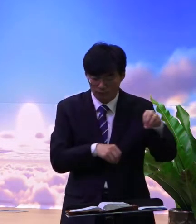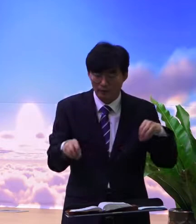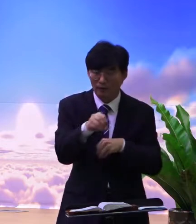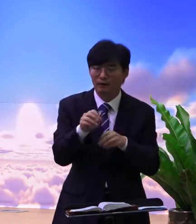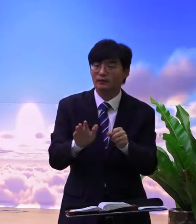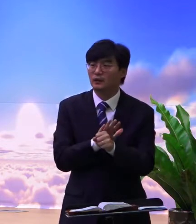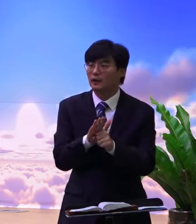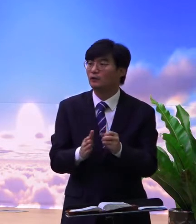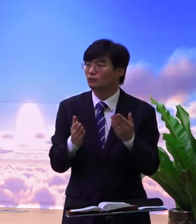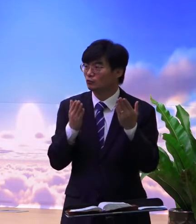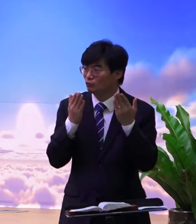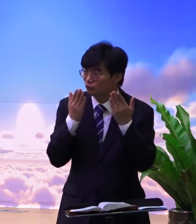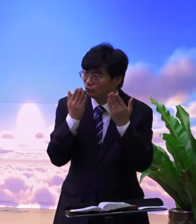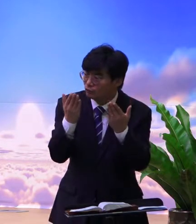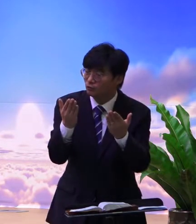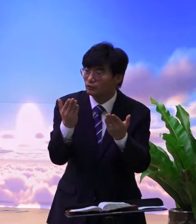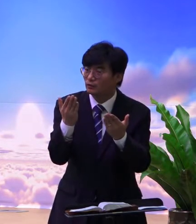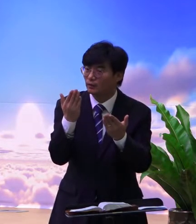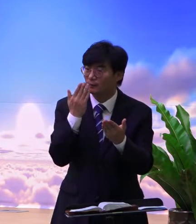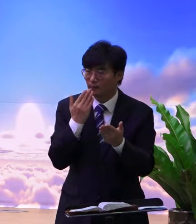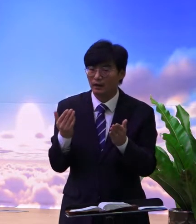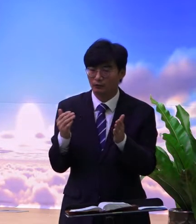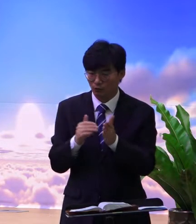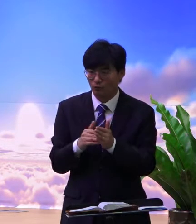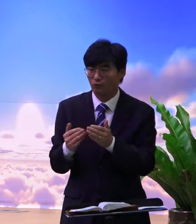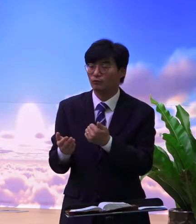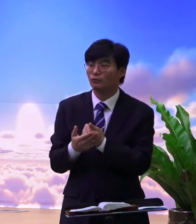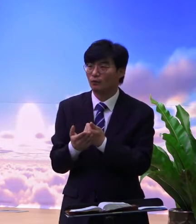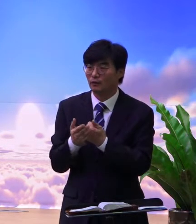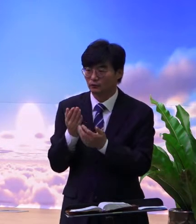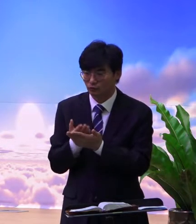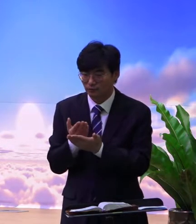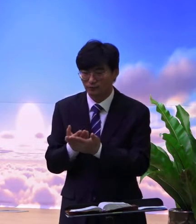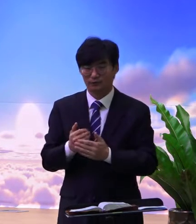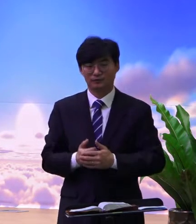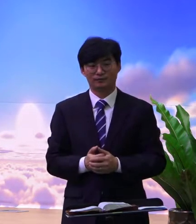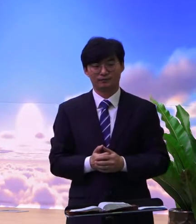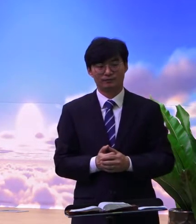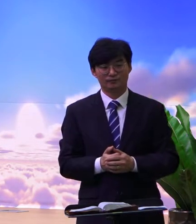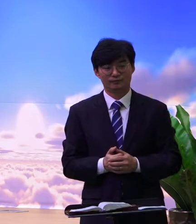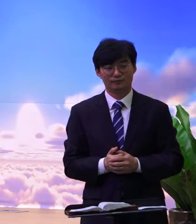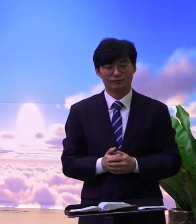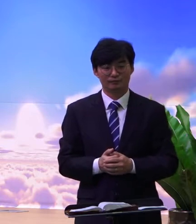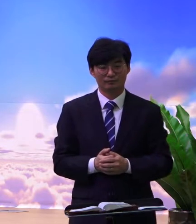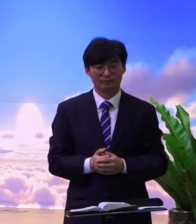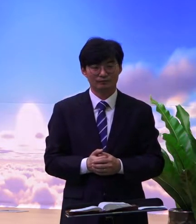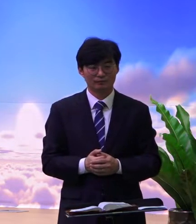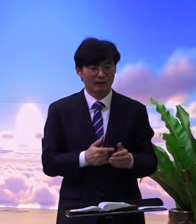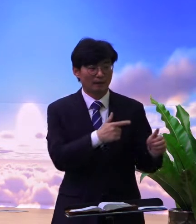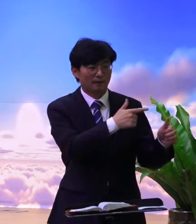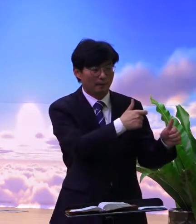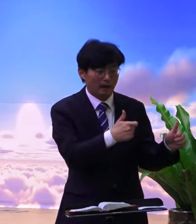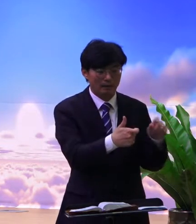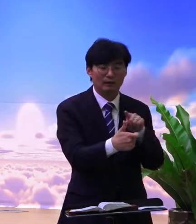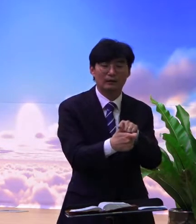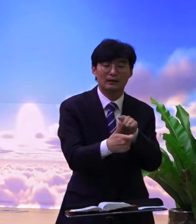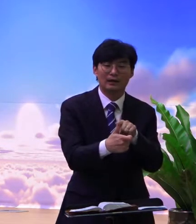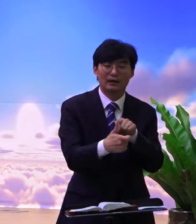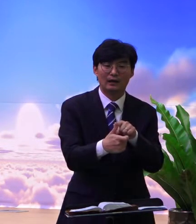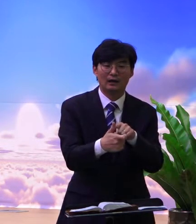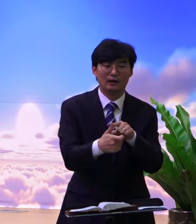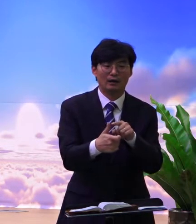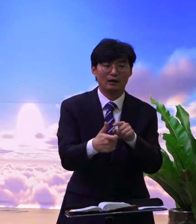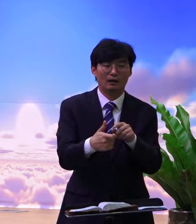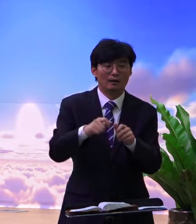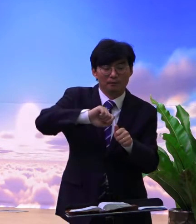여러분 이런 기도가 어떻게 가능합니까? 여러분이 그 상황에 있었다면 내 사랑하는 자식이 총사당해서 한